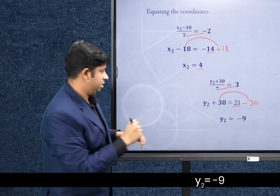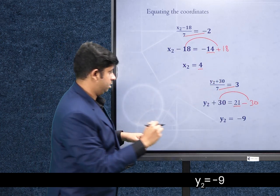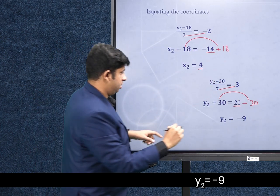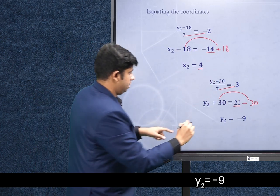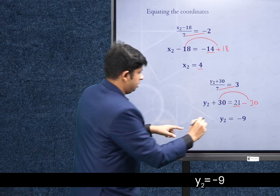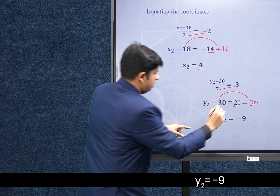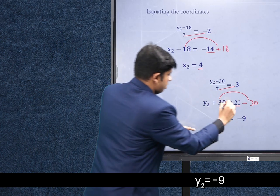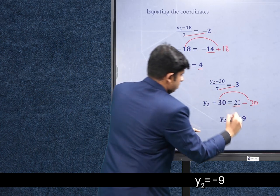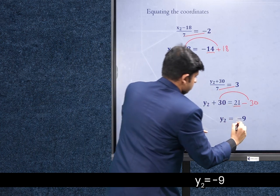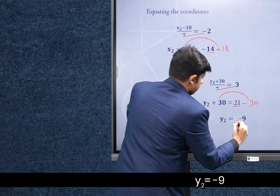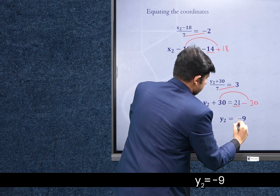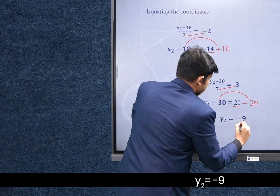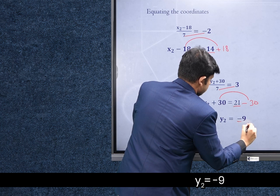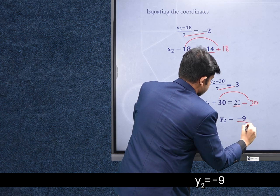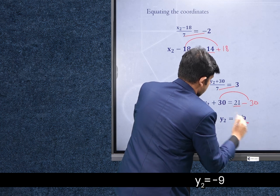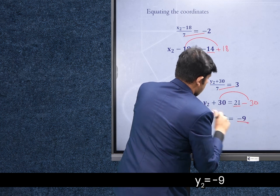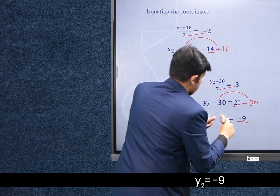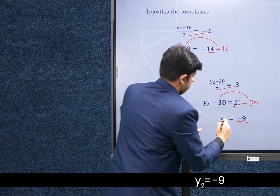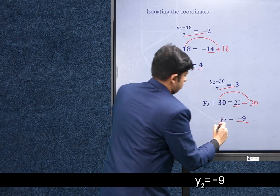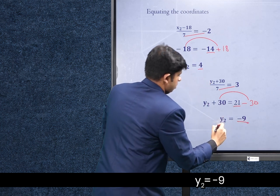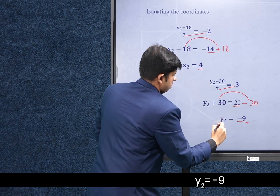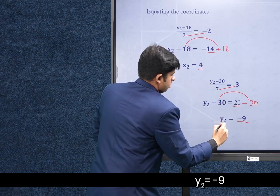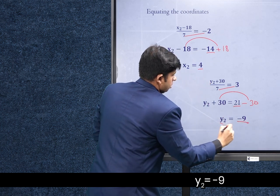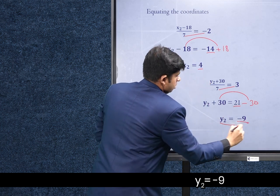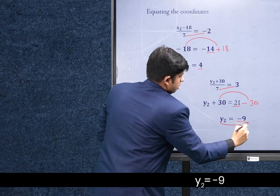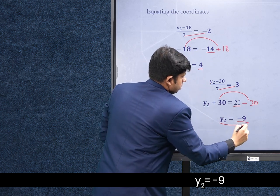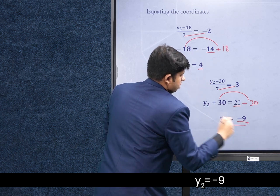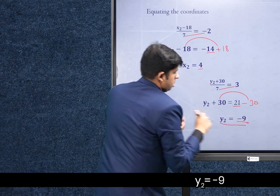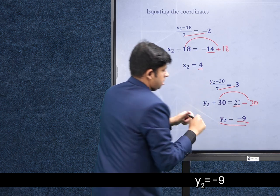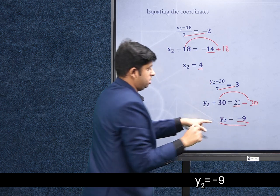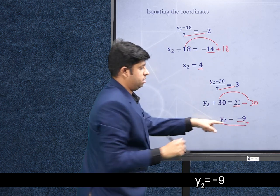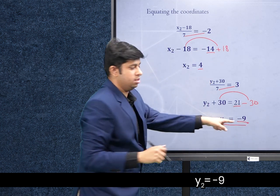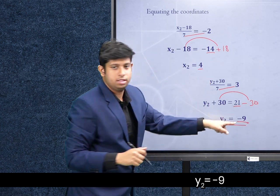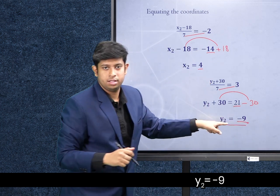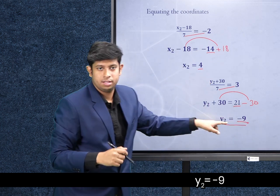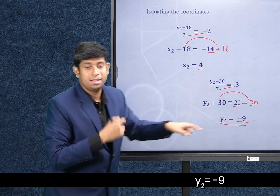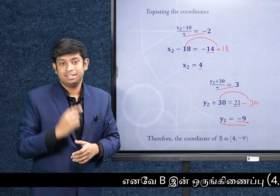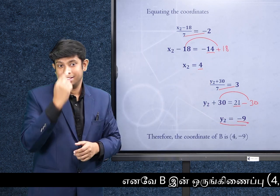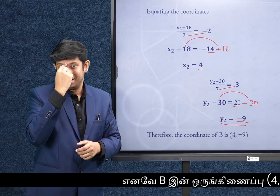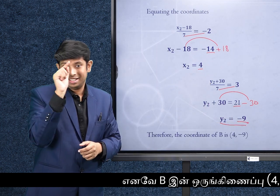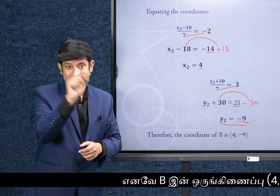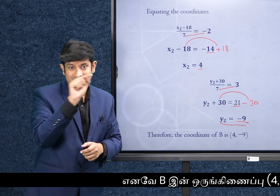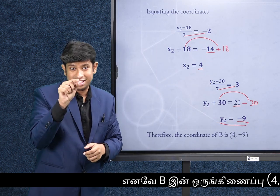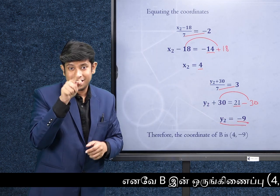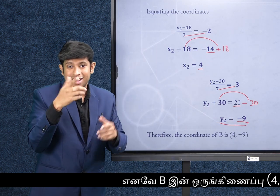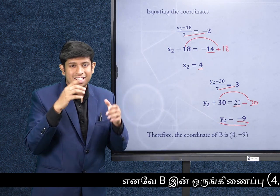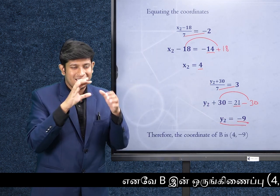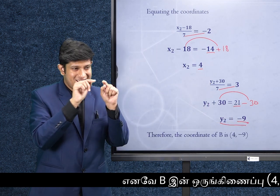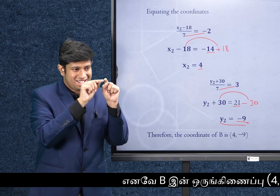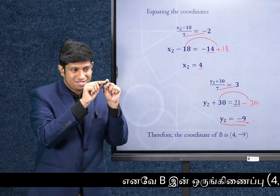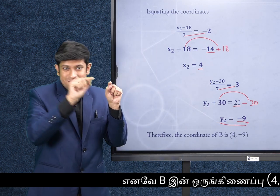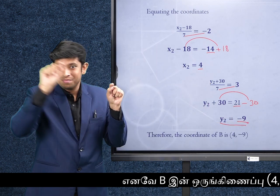y கீழ் இலக்க 2 ஈடு கழித்தல் 9. எனவே B யின்